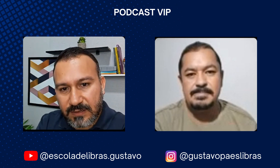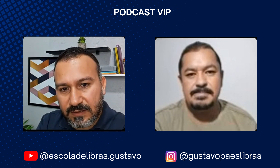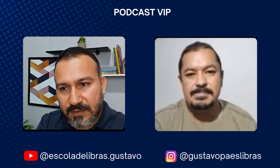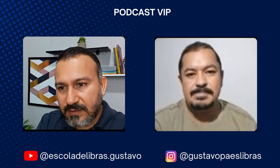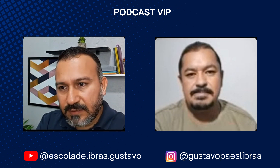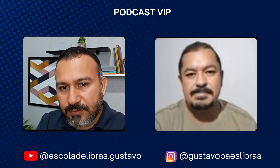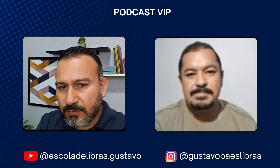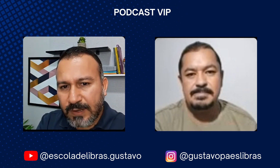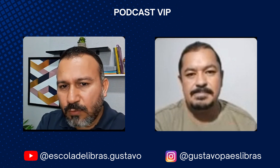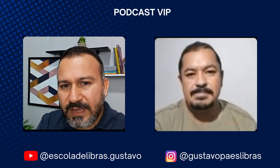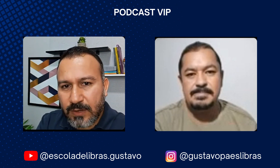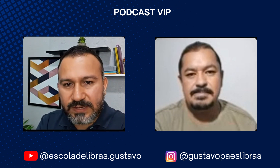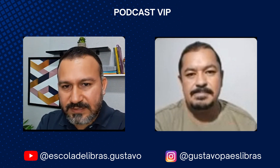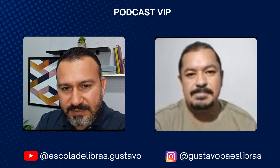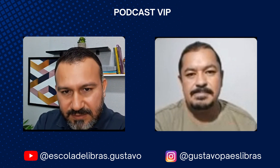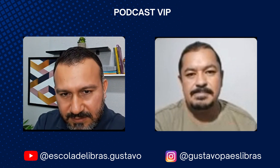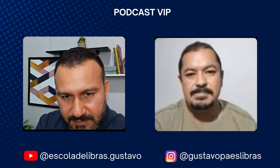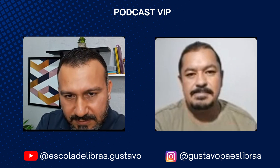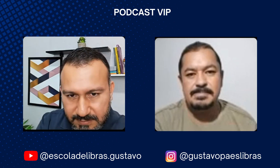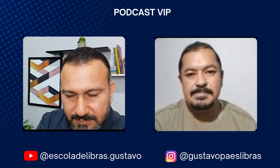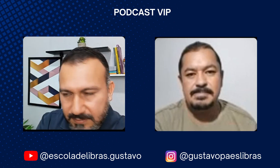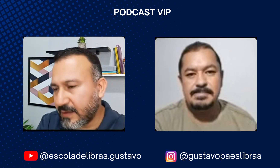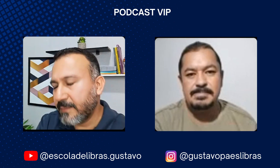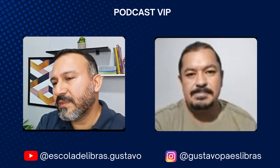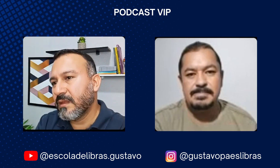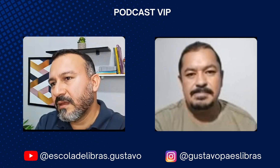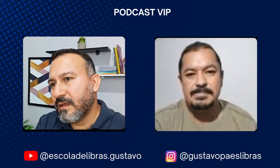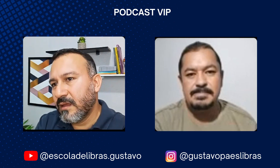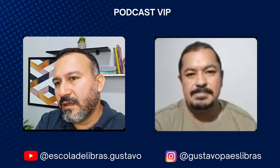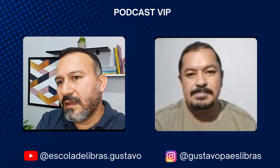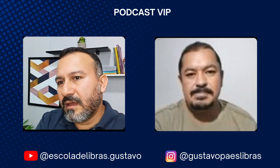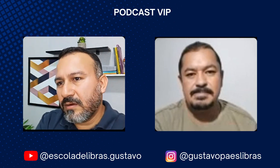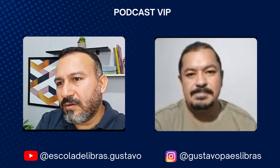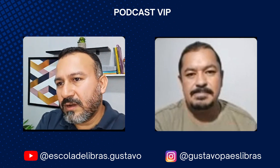usam ali. Então isso não é um erro em si, né?